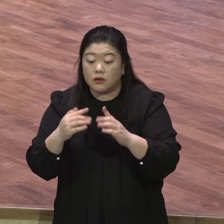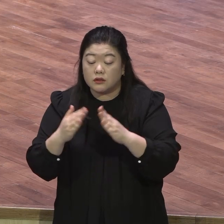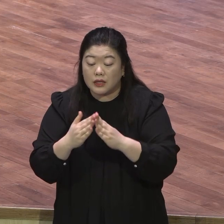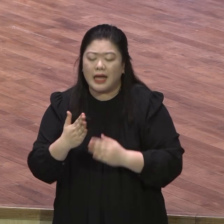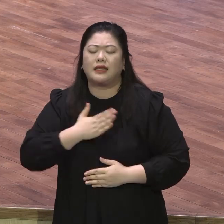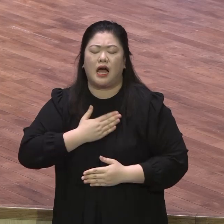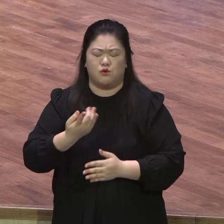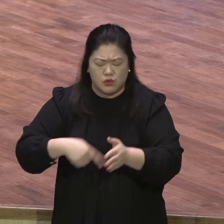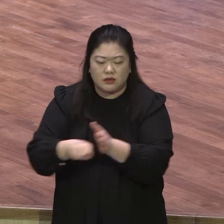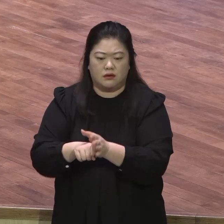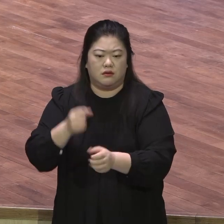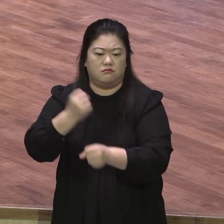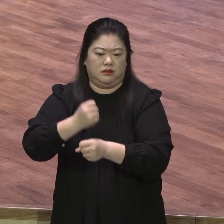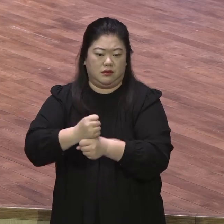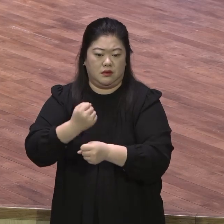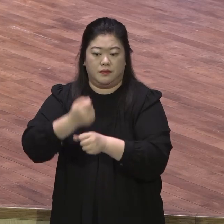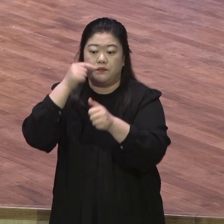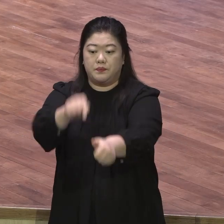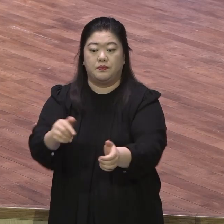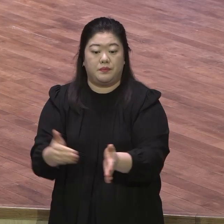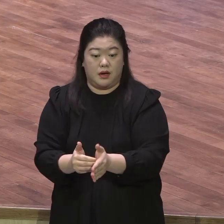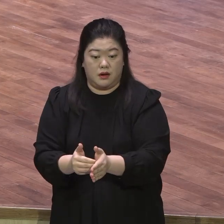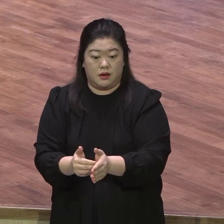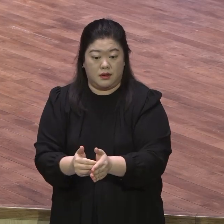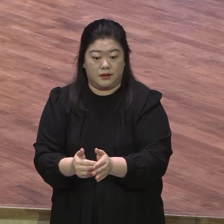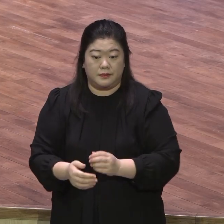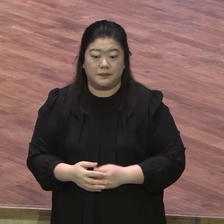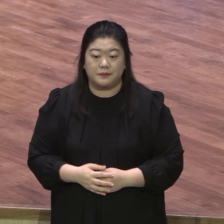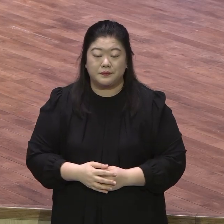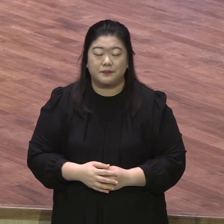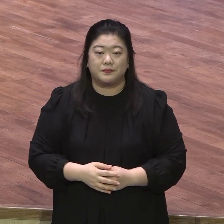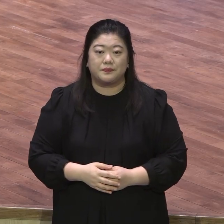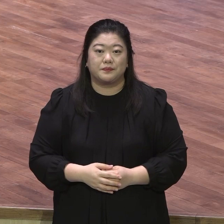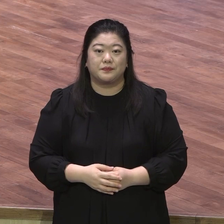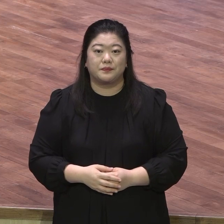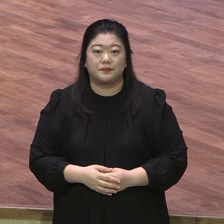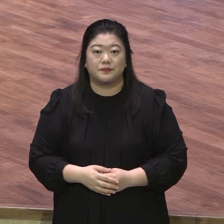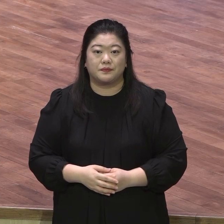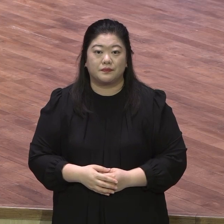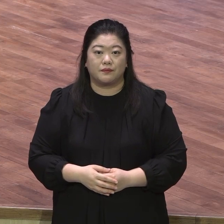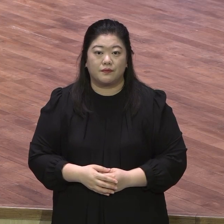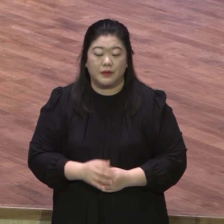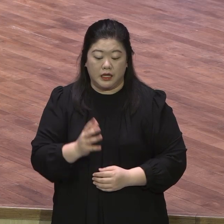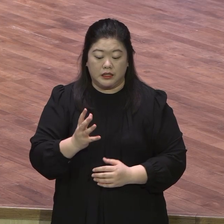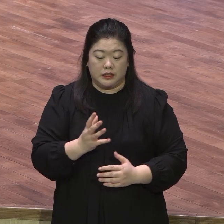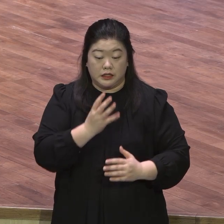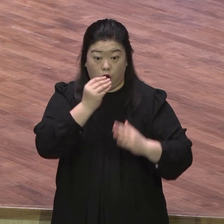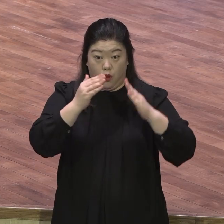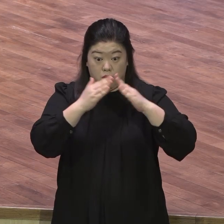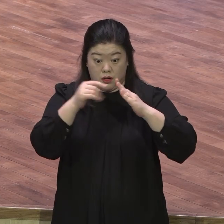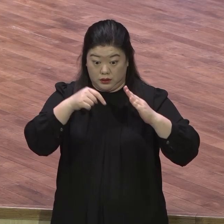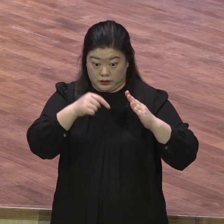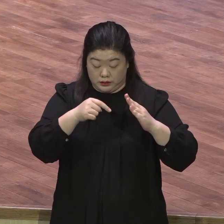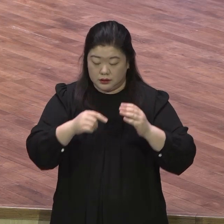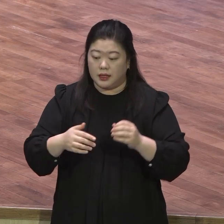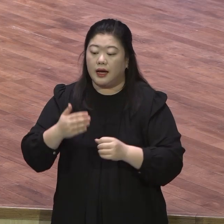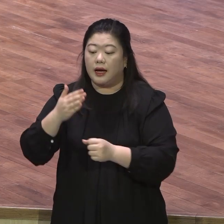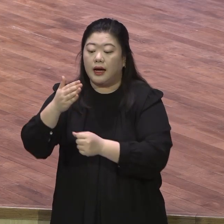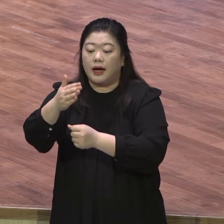그들 중에 그할 성소를 했어요. 이게 성막이에요. 성막은 하나님께서 이스라엘 백성들을